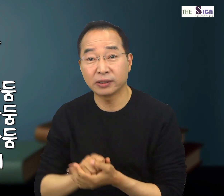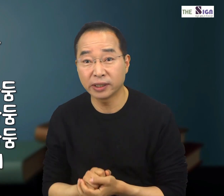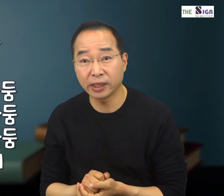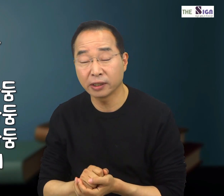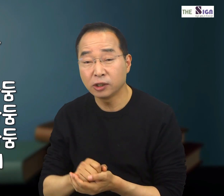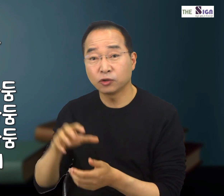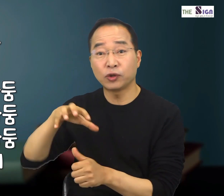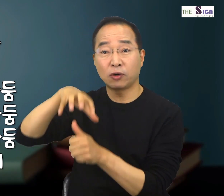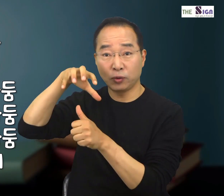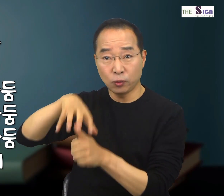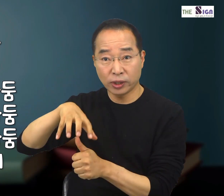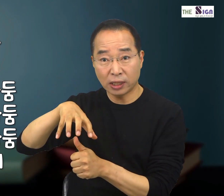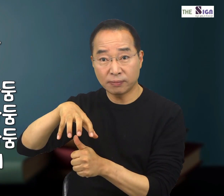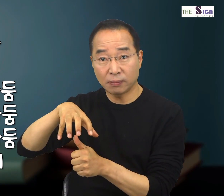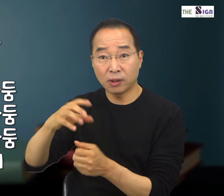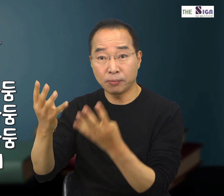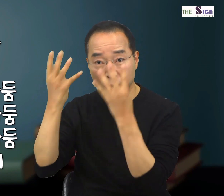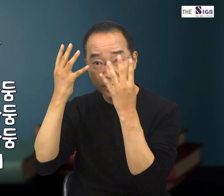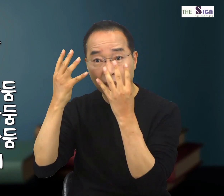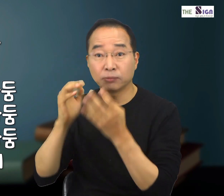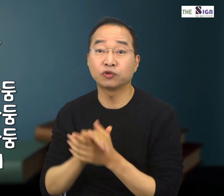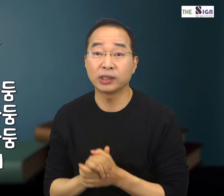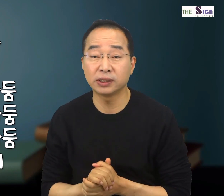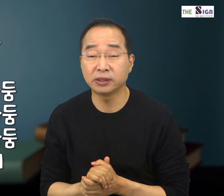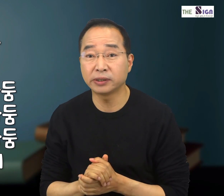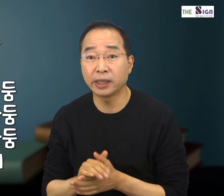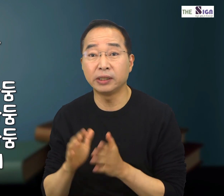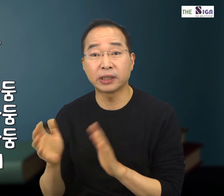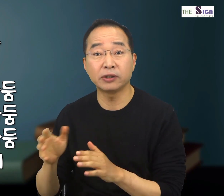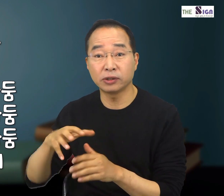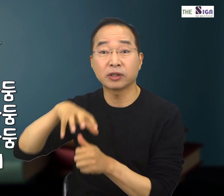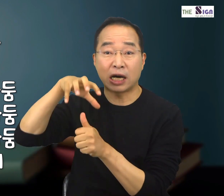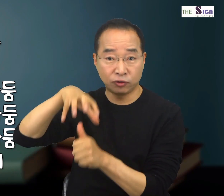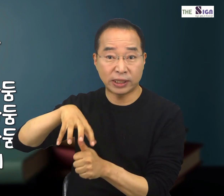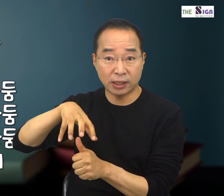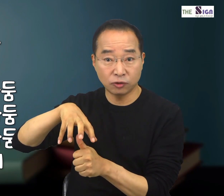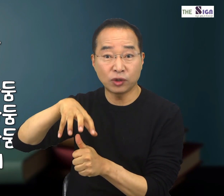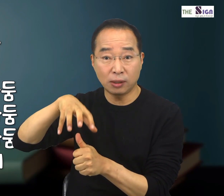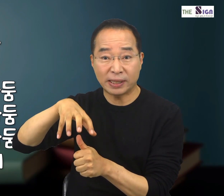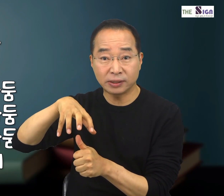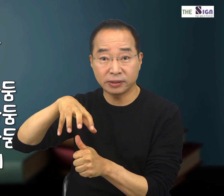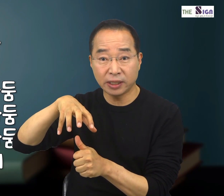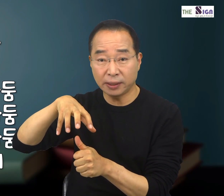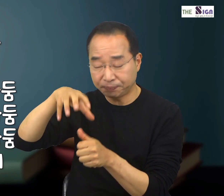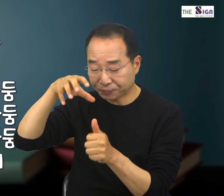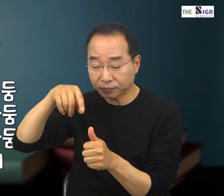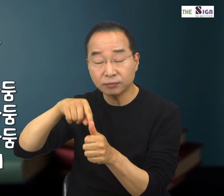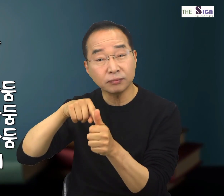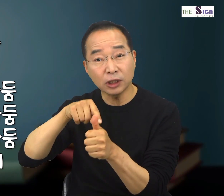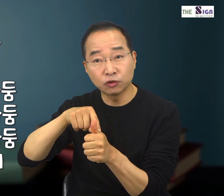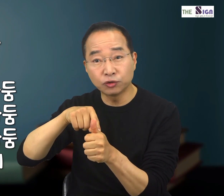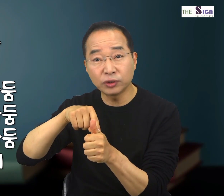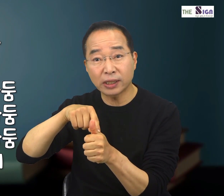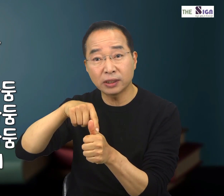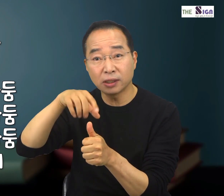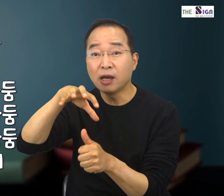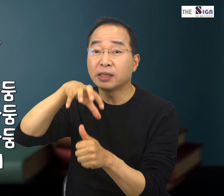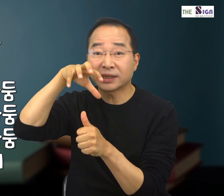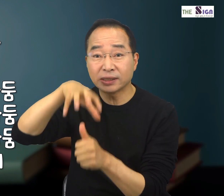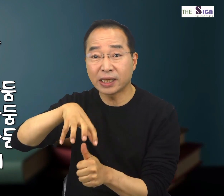들어가는데 수화로는 이렇게 하는 방법, 뭐 이렇게 하는 두 가지 있는데, 일단 여기서 가두다 수화를 봤을 때 누군가를 창살이나